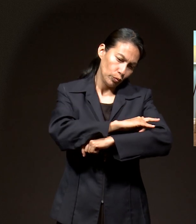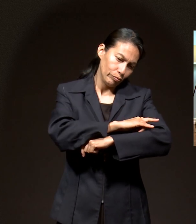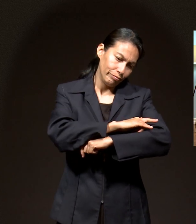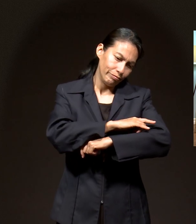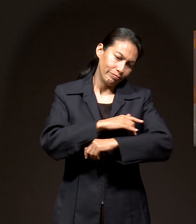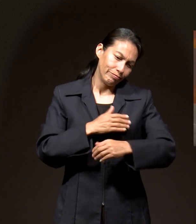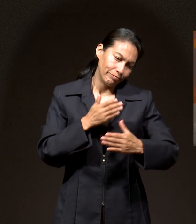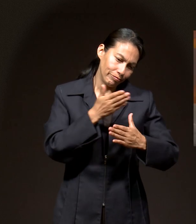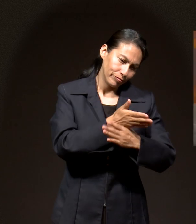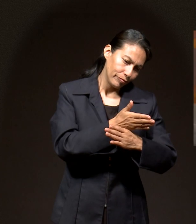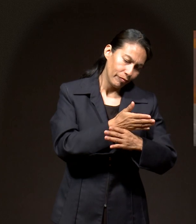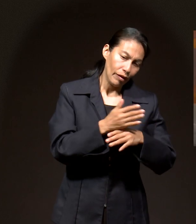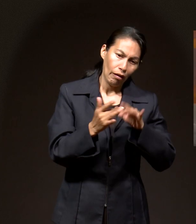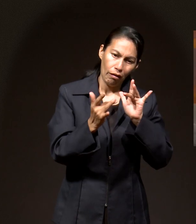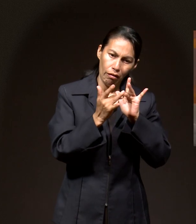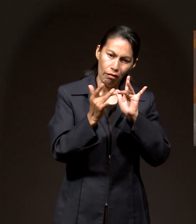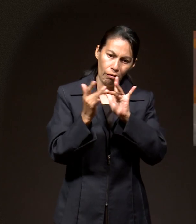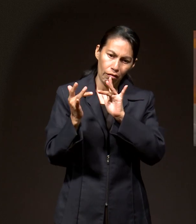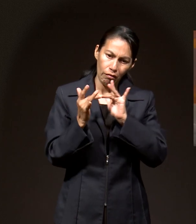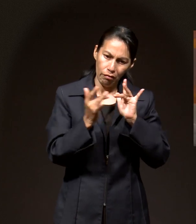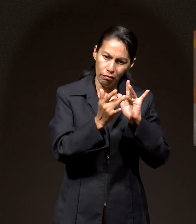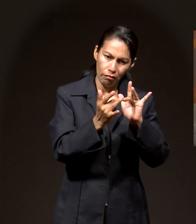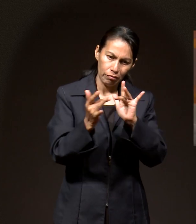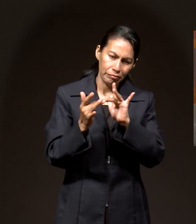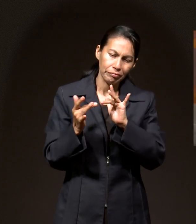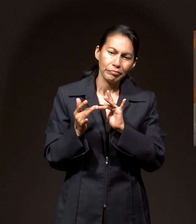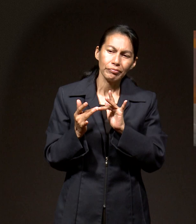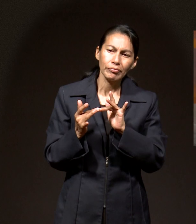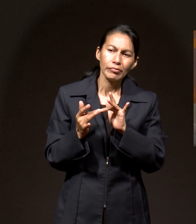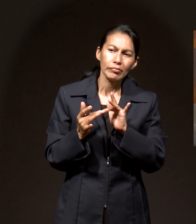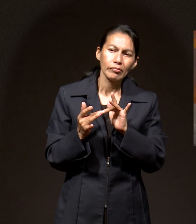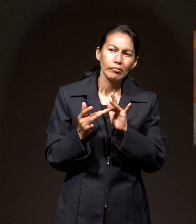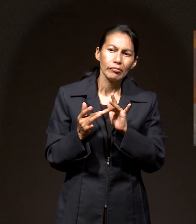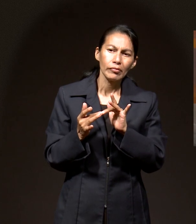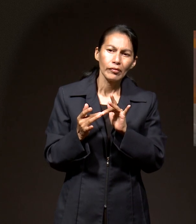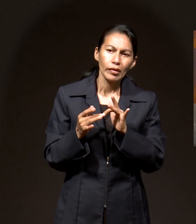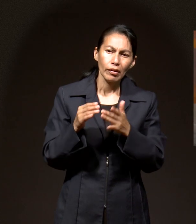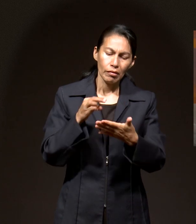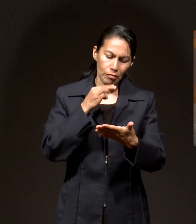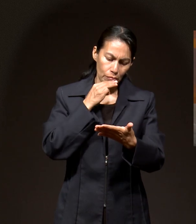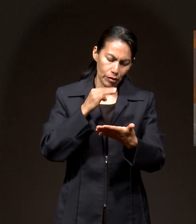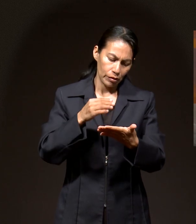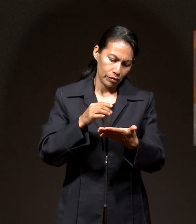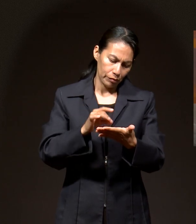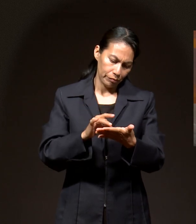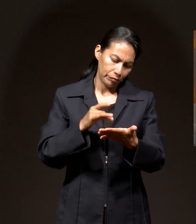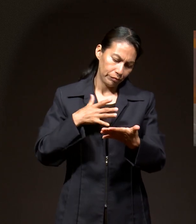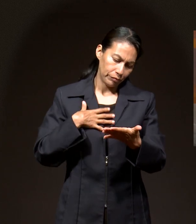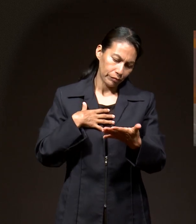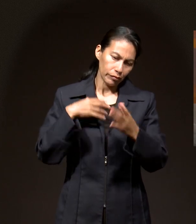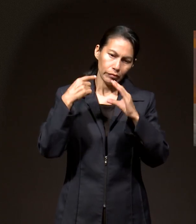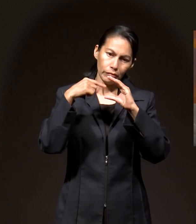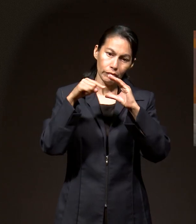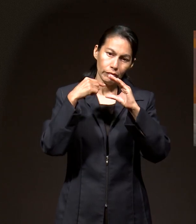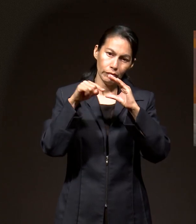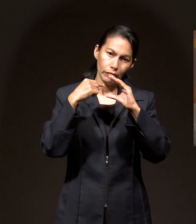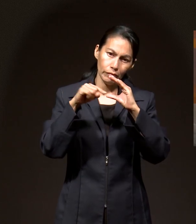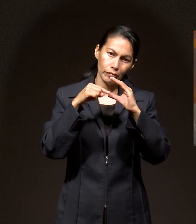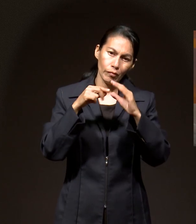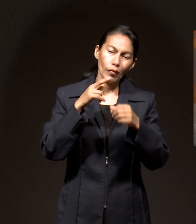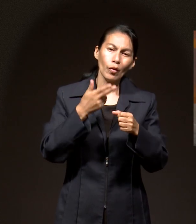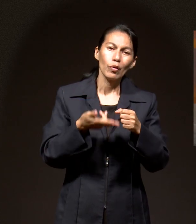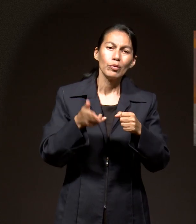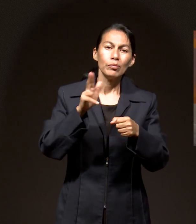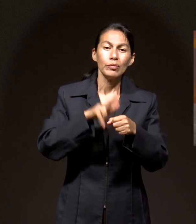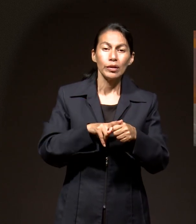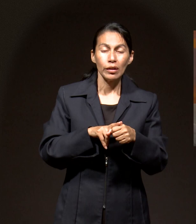aeropuerto, uno busca conectarse al internet, ¿no? A las redes. Y lo primero que recibí en mi teléfono fue un correo electrónico